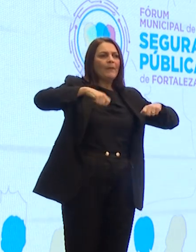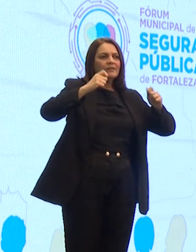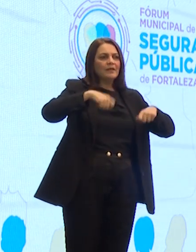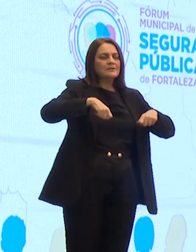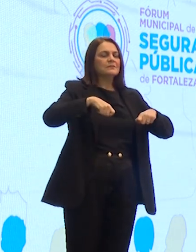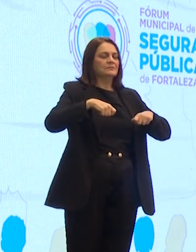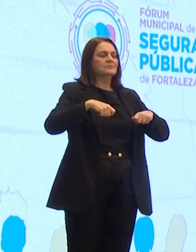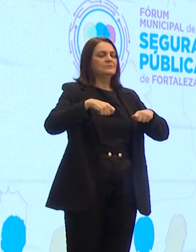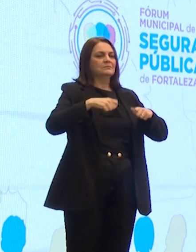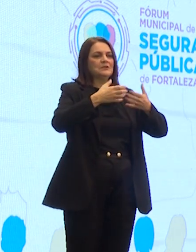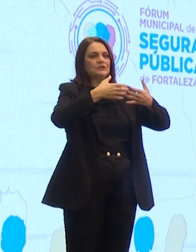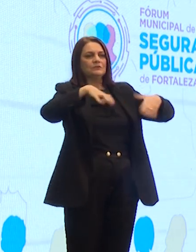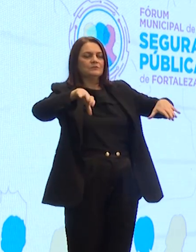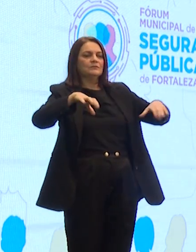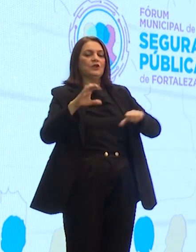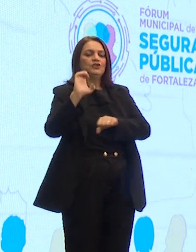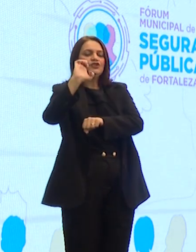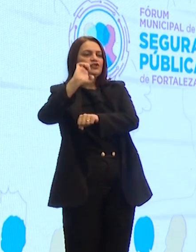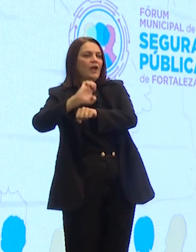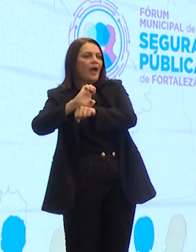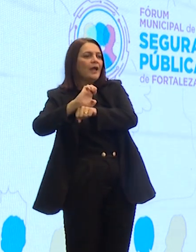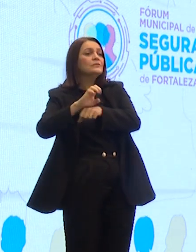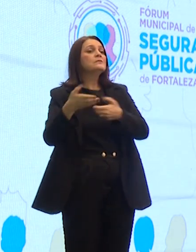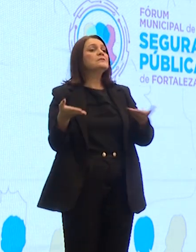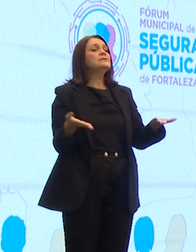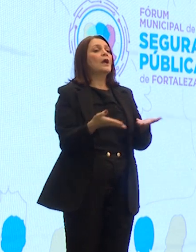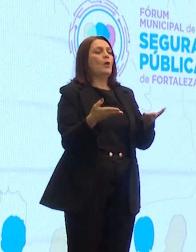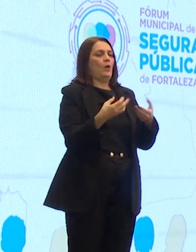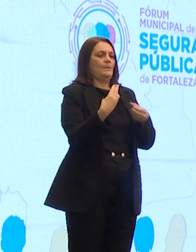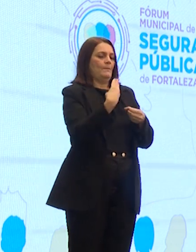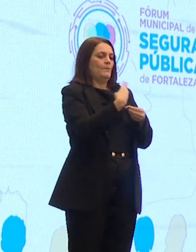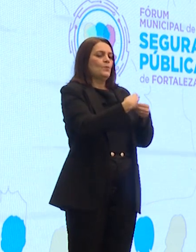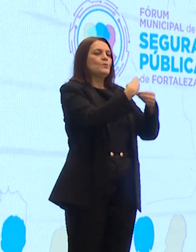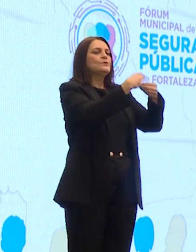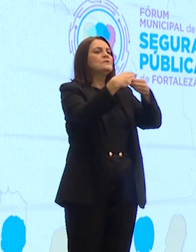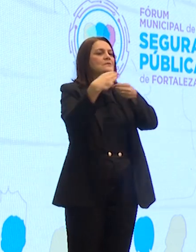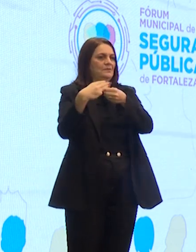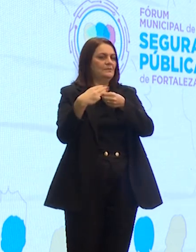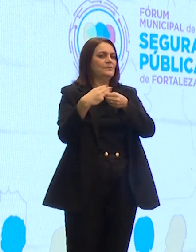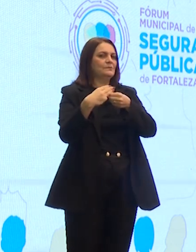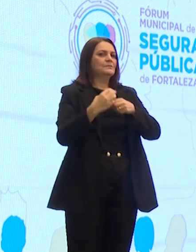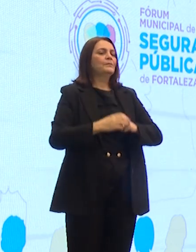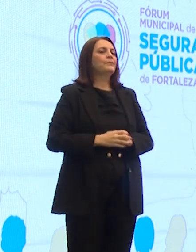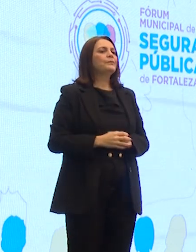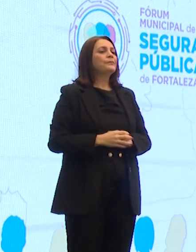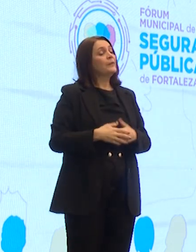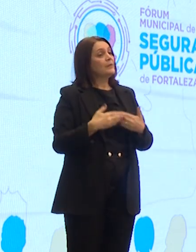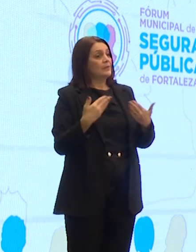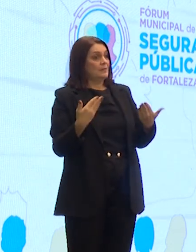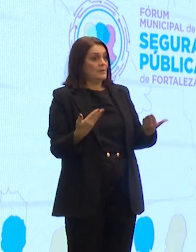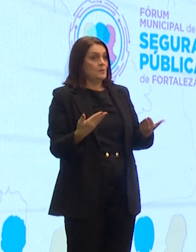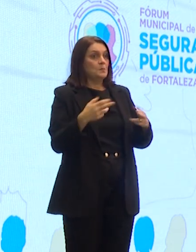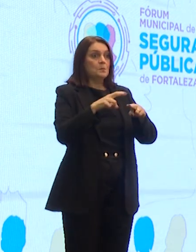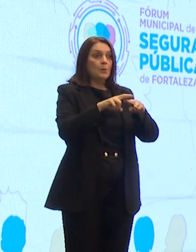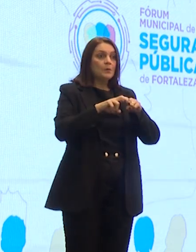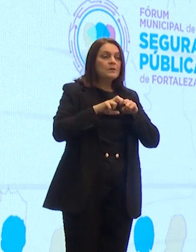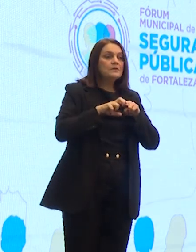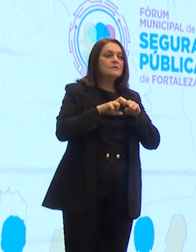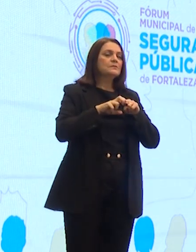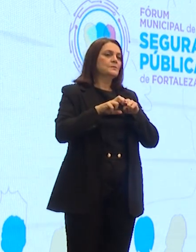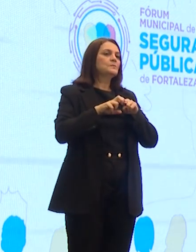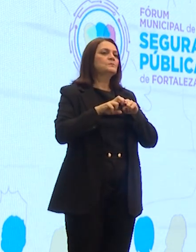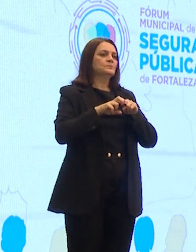subnacionais, estados e, mais recentemente, municípios. Vejamos, portanto,